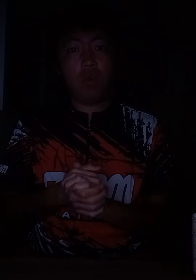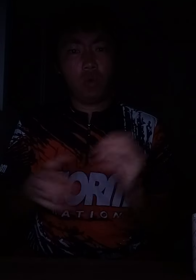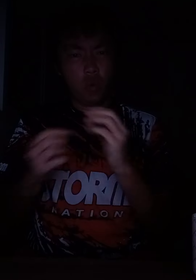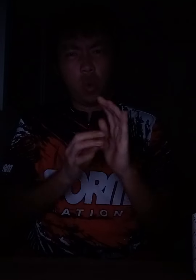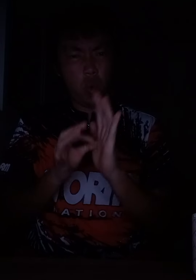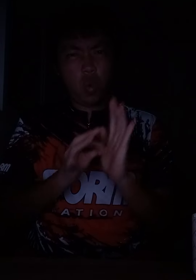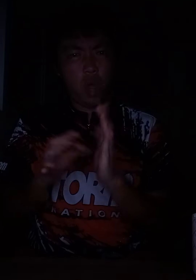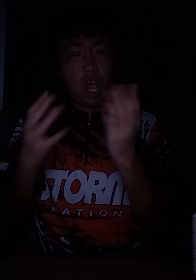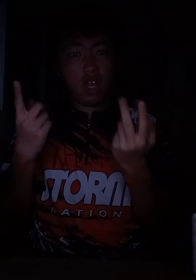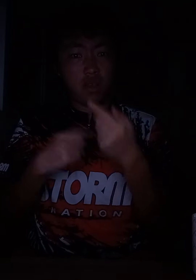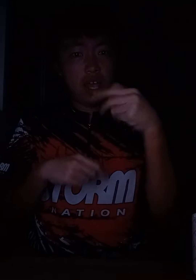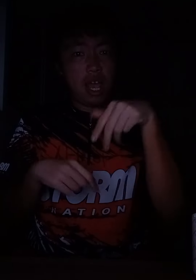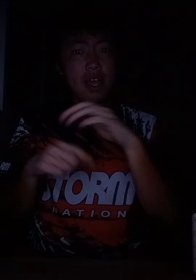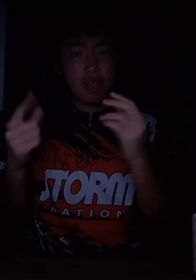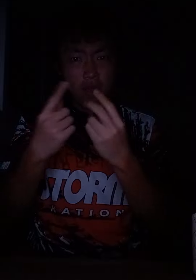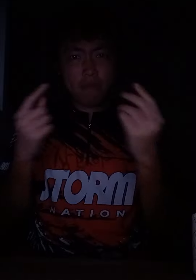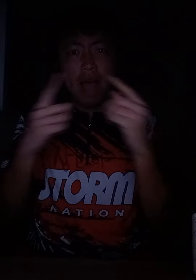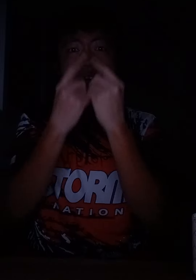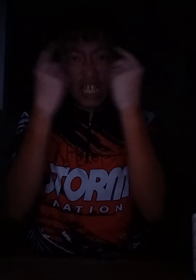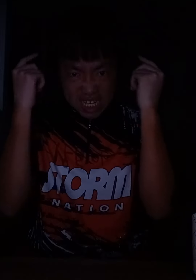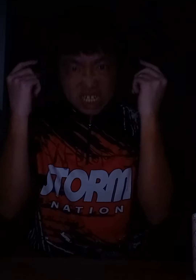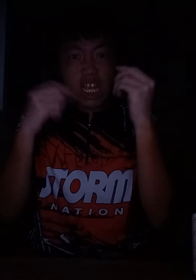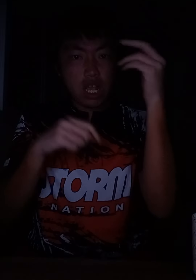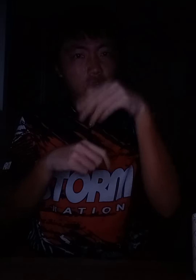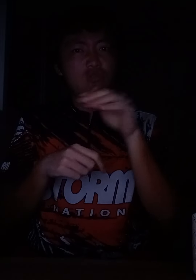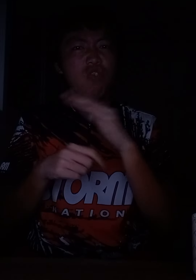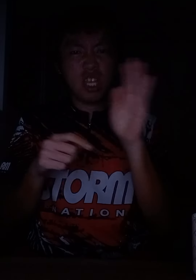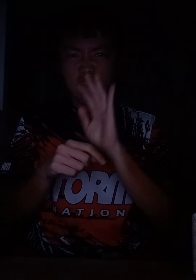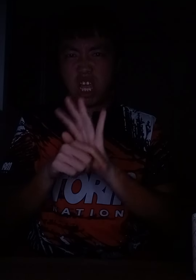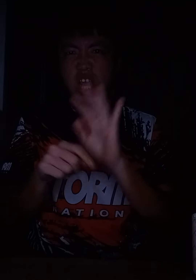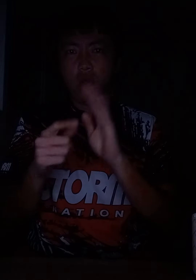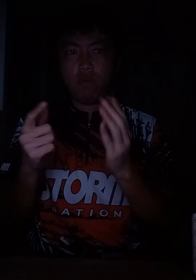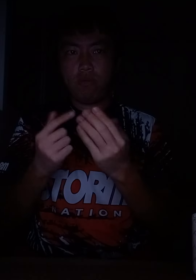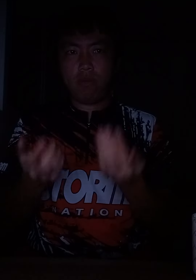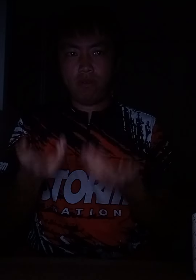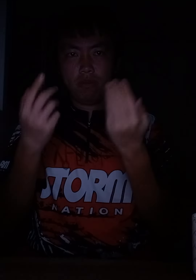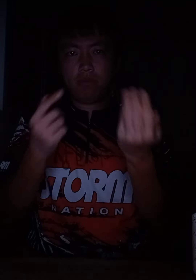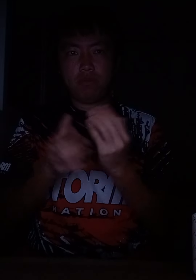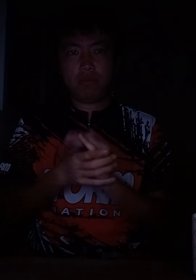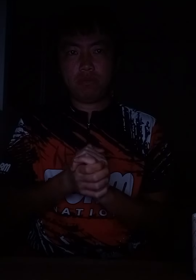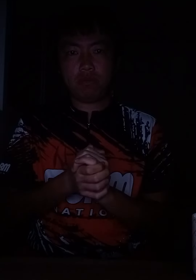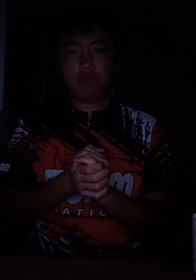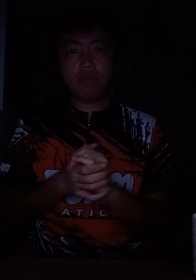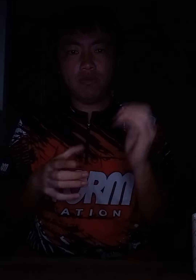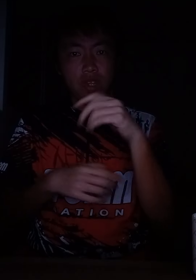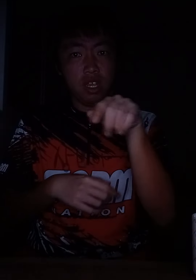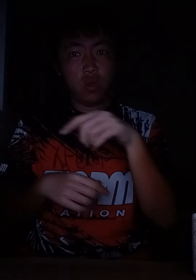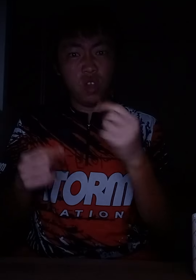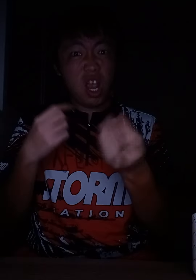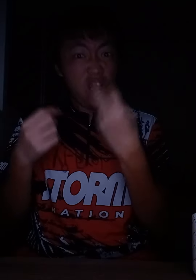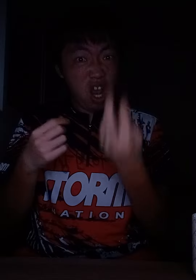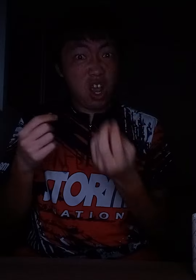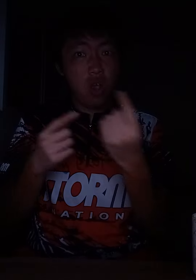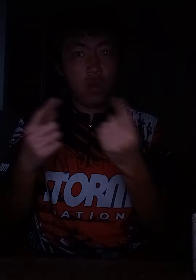코로나19에 걸리지 않았기 때문에 마스크를 쓰지 않은 걸 후회하지 않았다고 목소리를 높였습니다. 다만 소리를 지르고 폭언을 한 점에